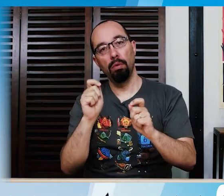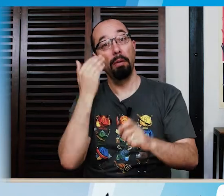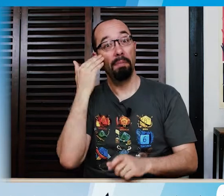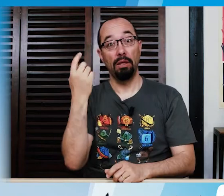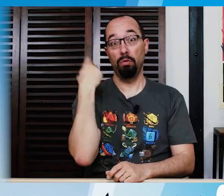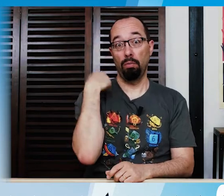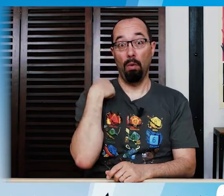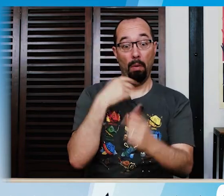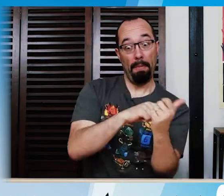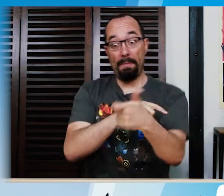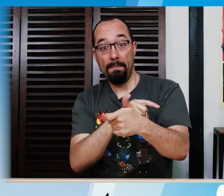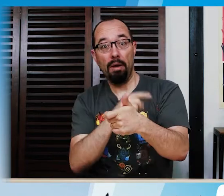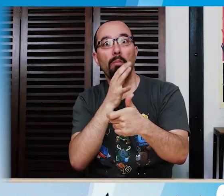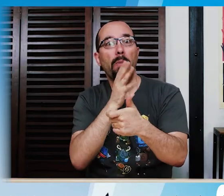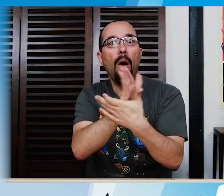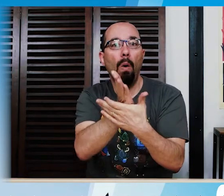se suivent.